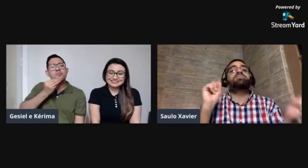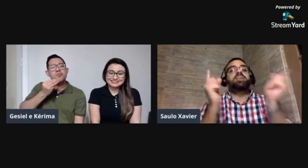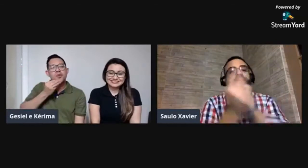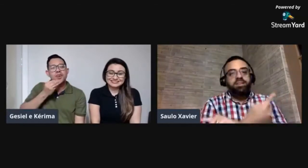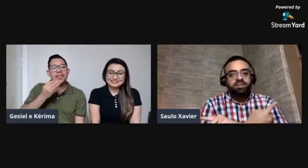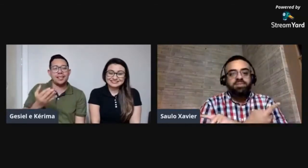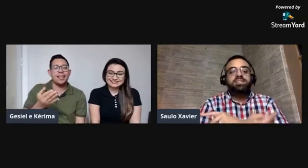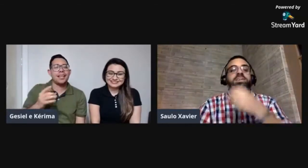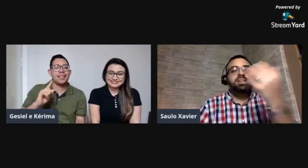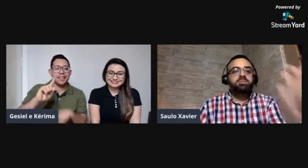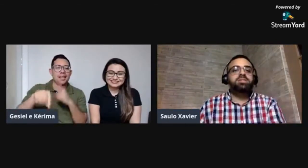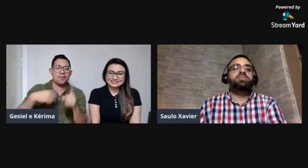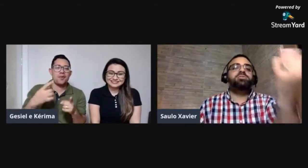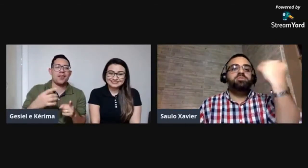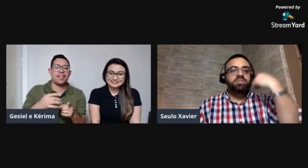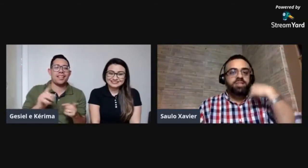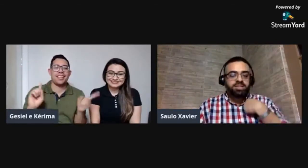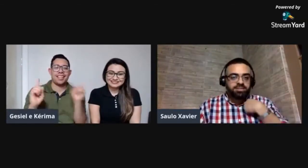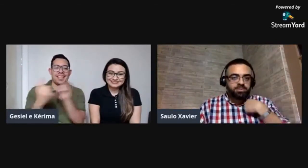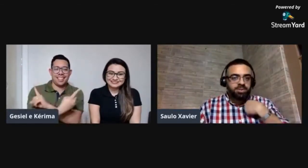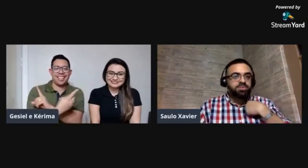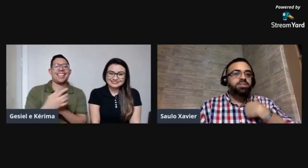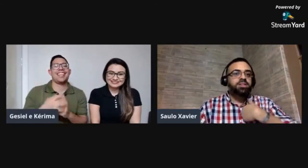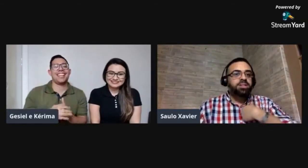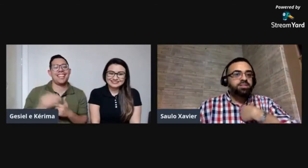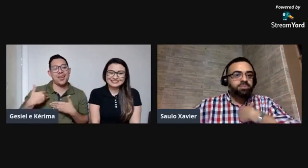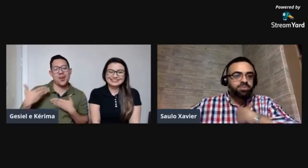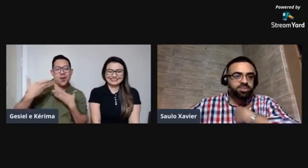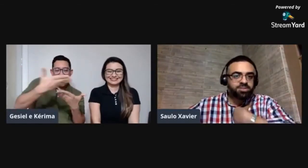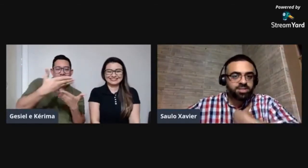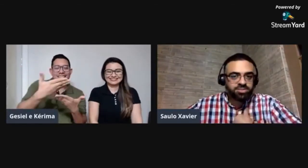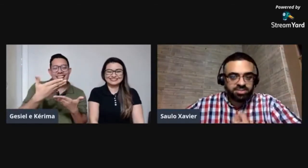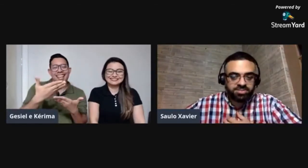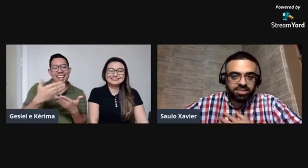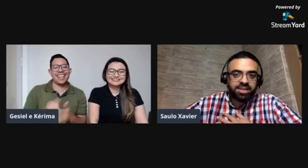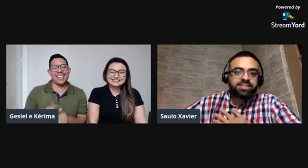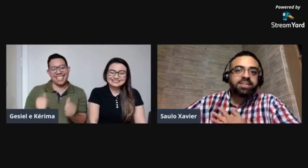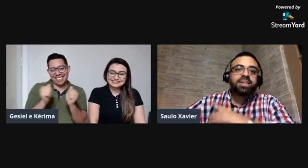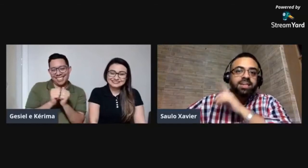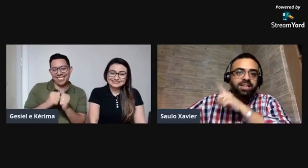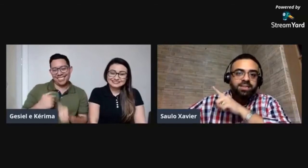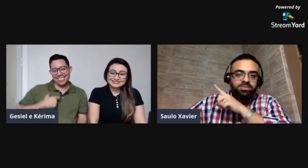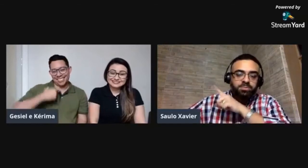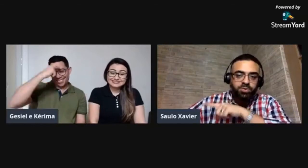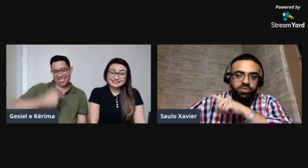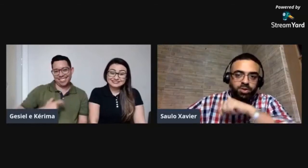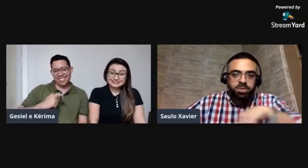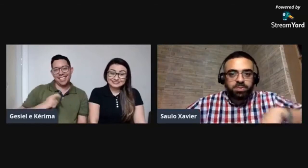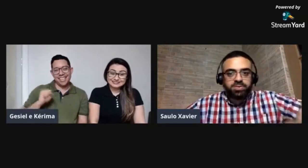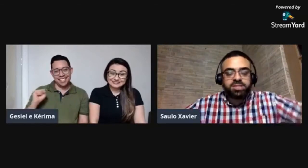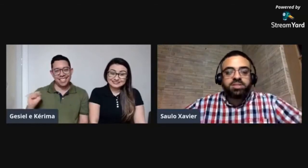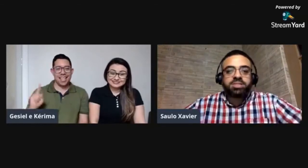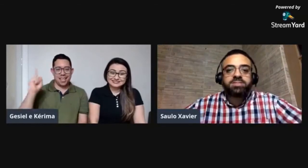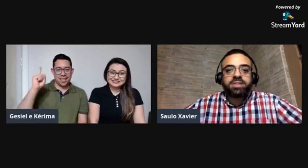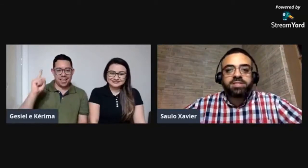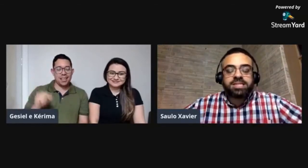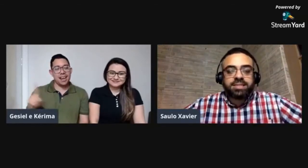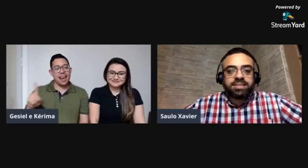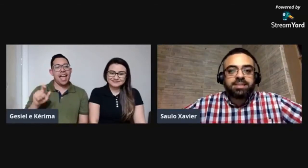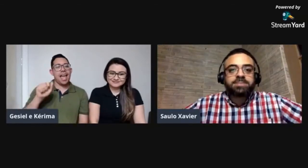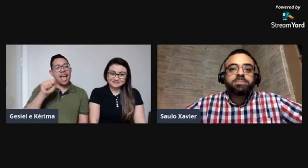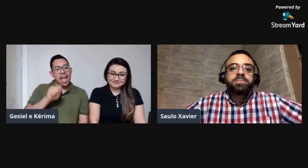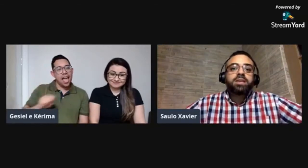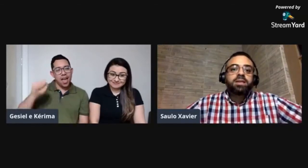vai inverter. Vai ser Libras a 2 convidadas comigo no canal Professor Saulo Xavier, lá no prof. Saulo Xavier